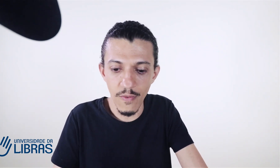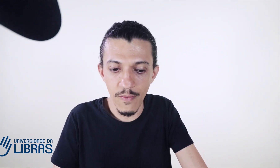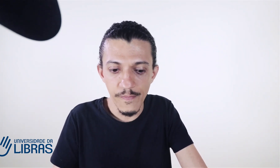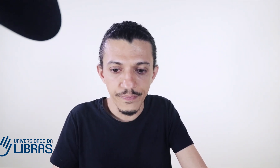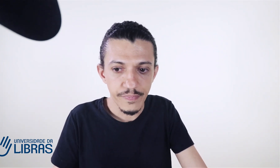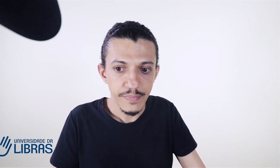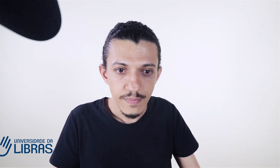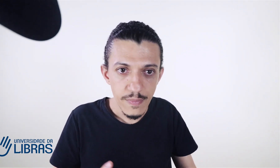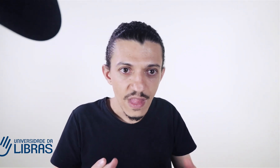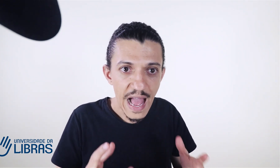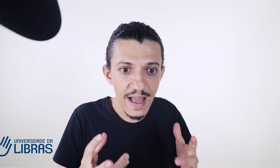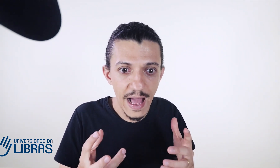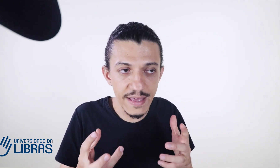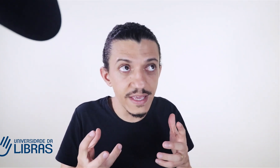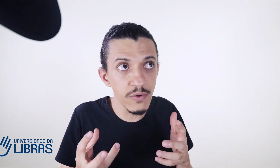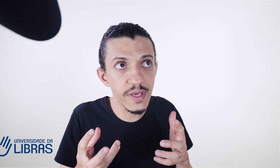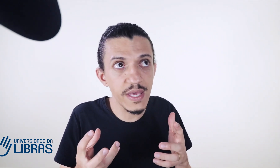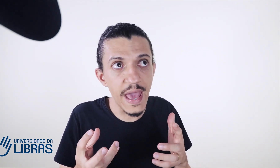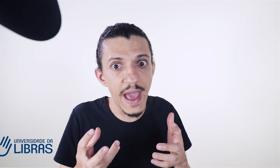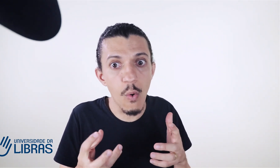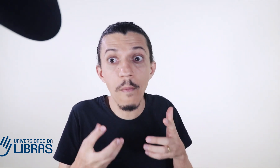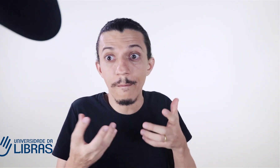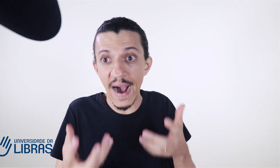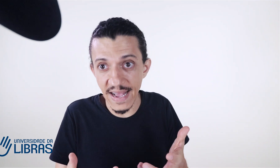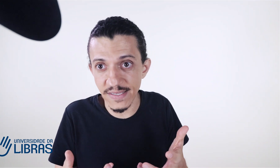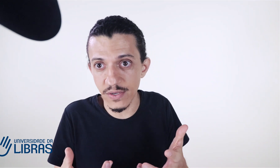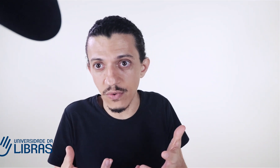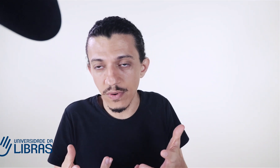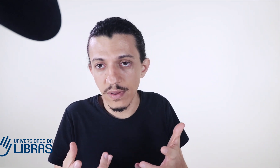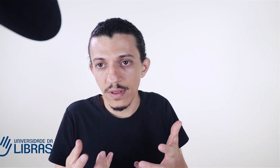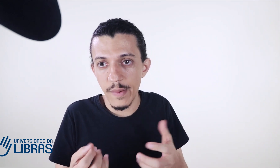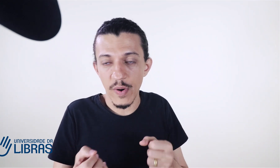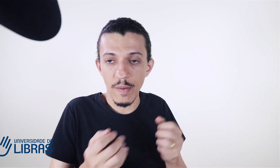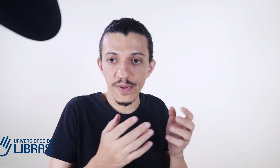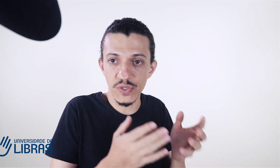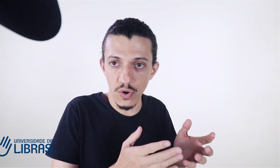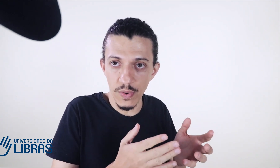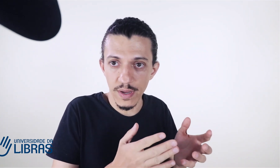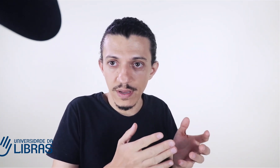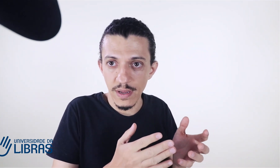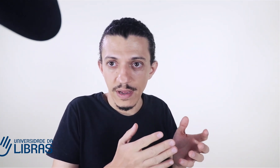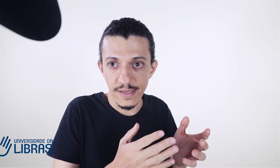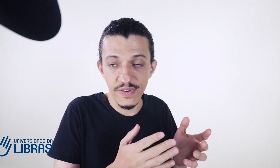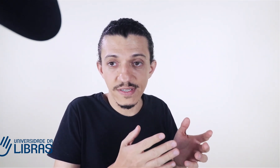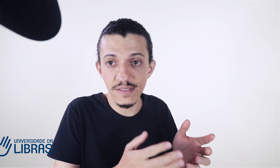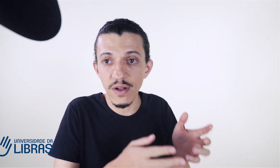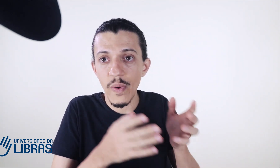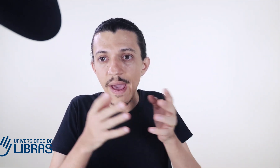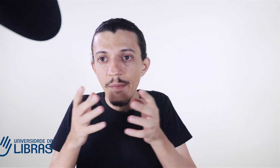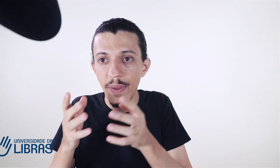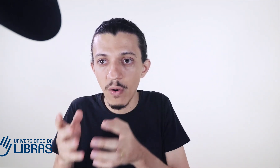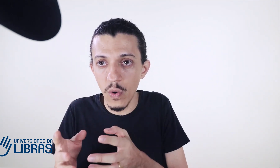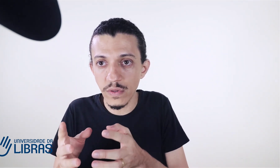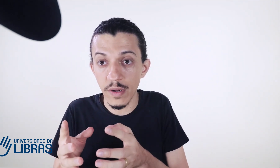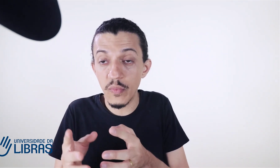Então, aquilo que é o básico para uma pessoa, às vezes não é para outra, porque